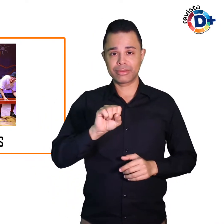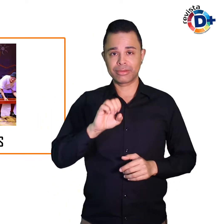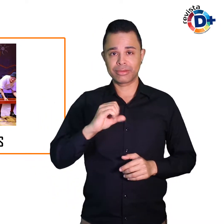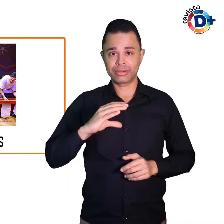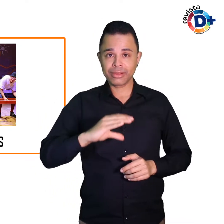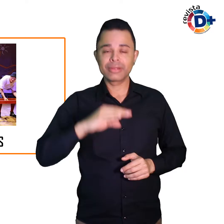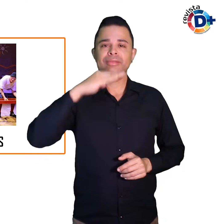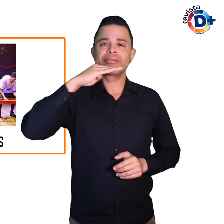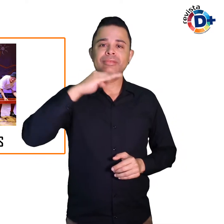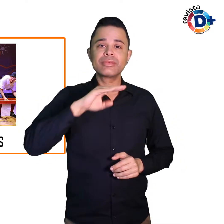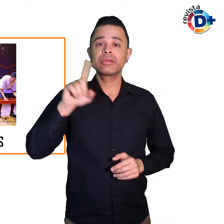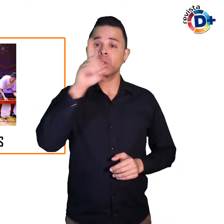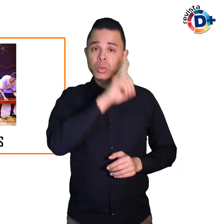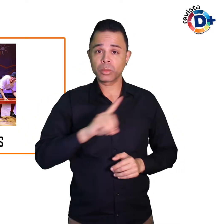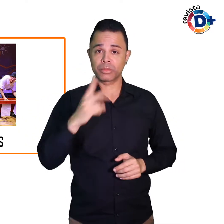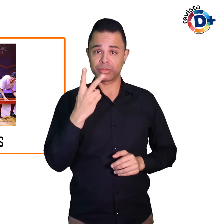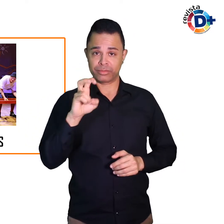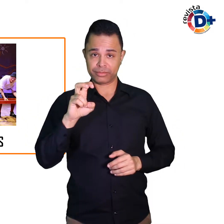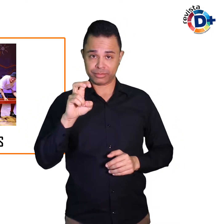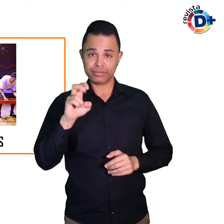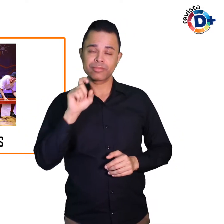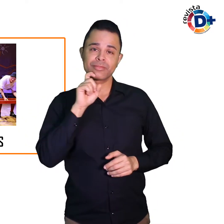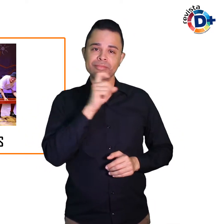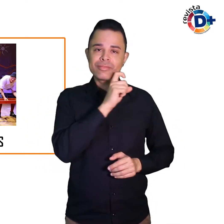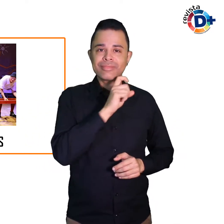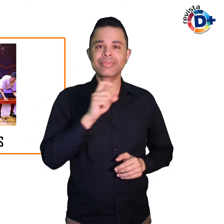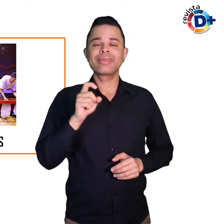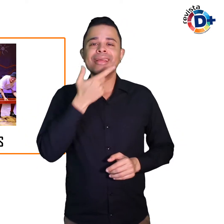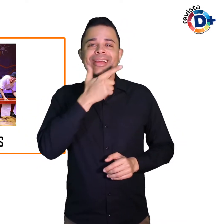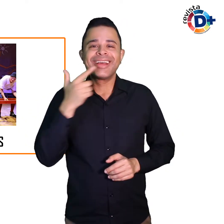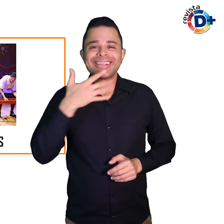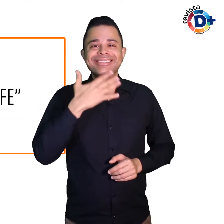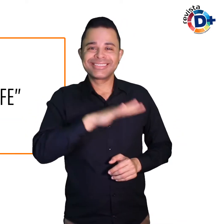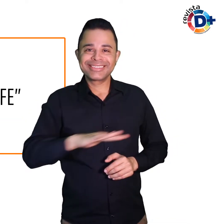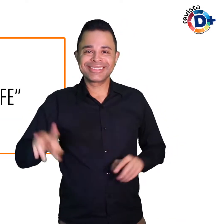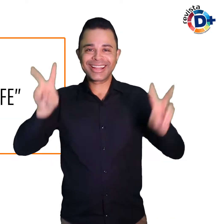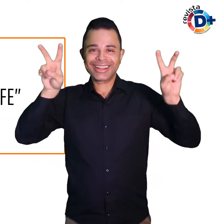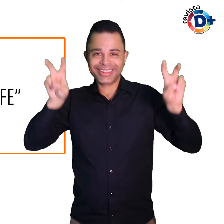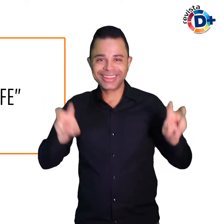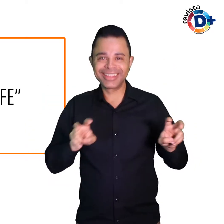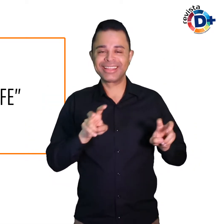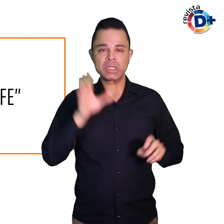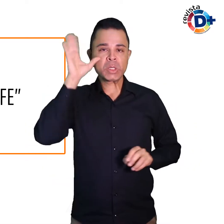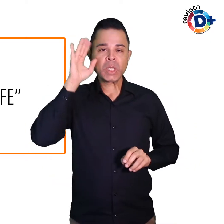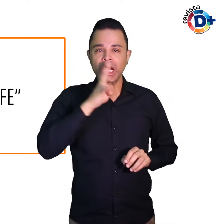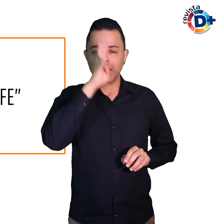domingo 25 com a comédia infantil Os Mequetrefe e a acessibilidade em